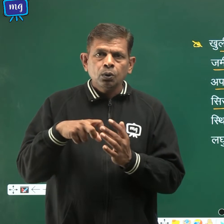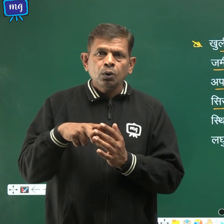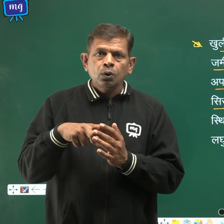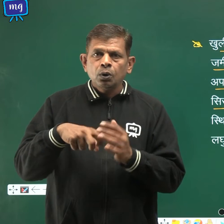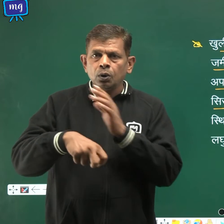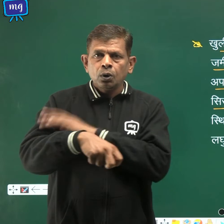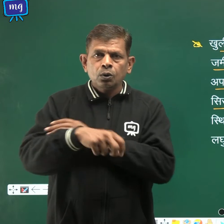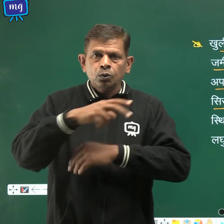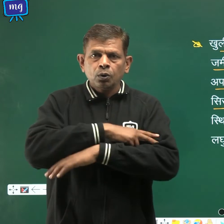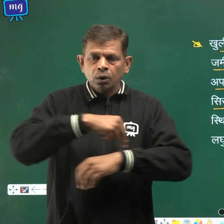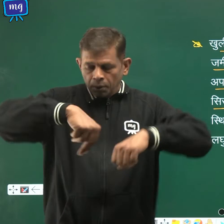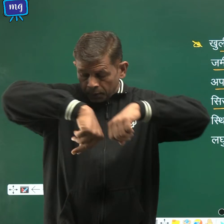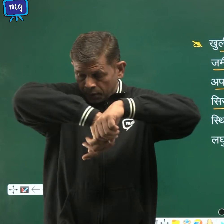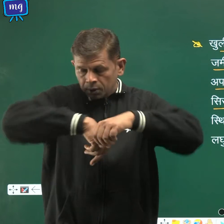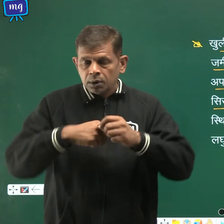हाथों के बीच रखें।